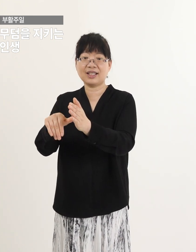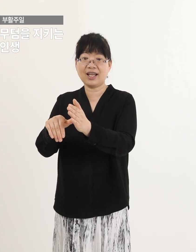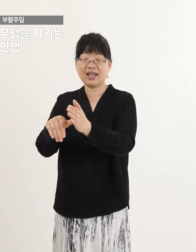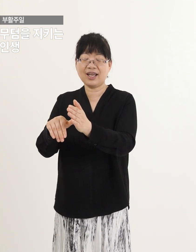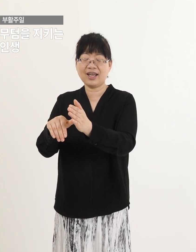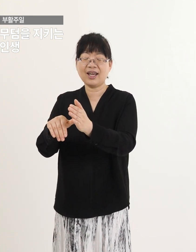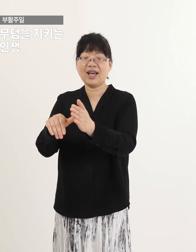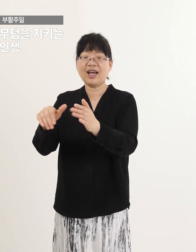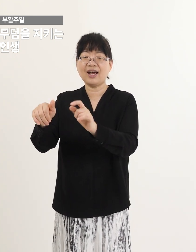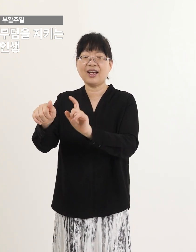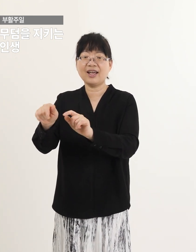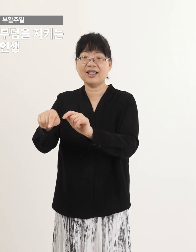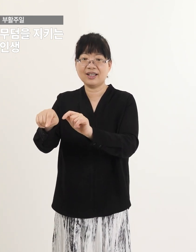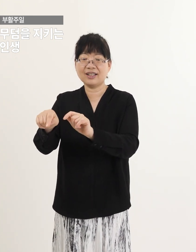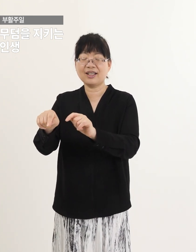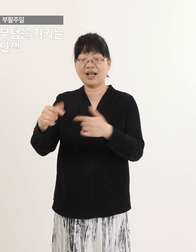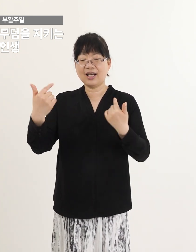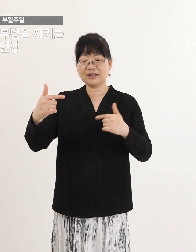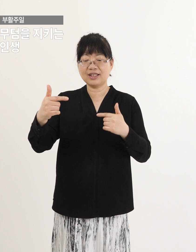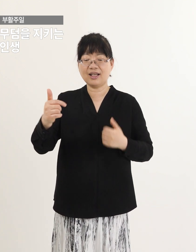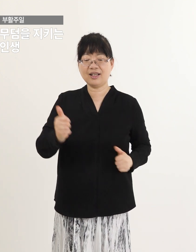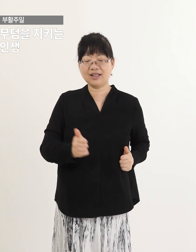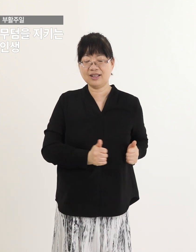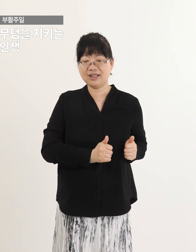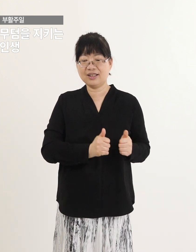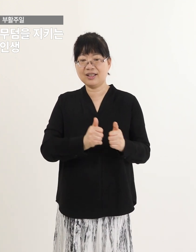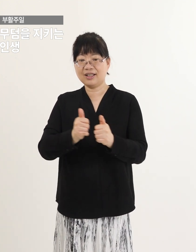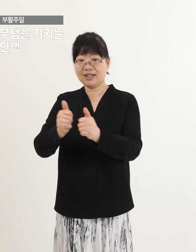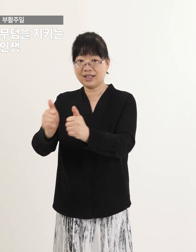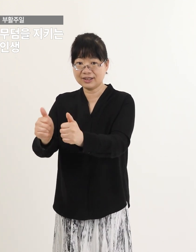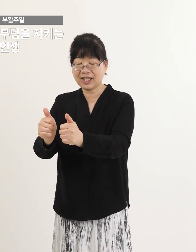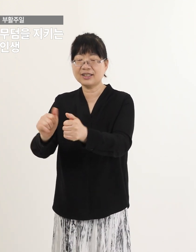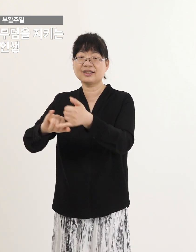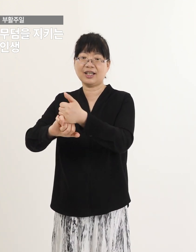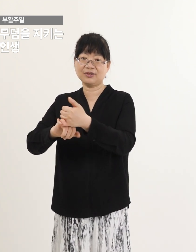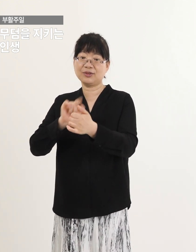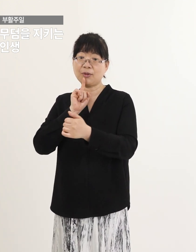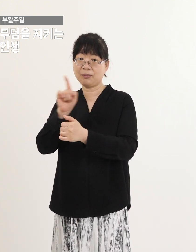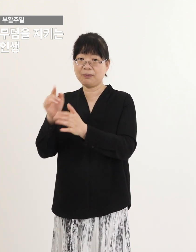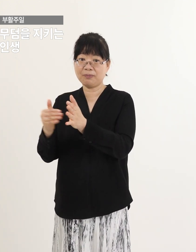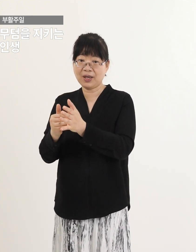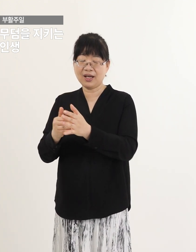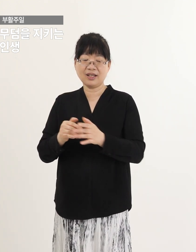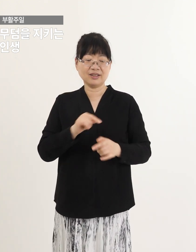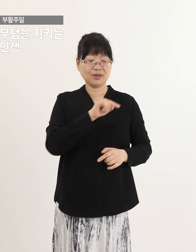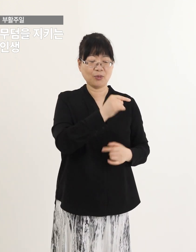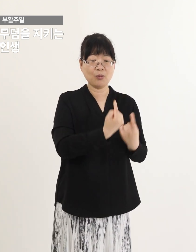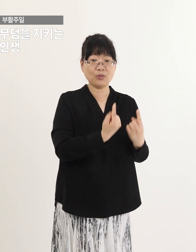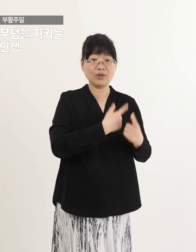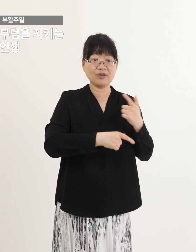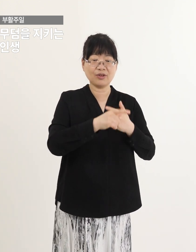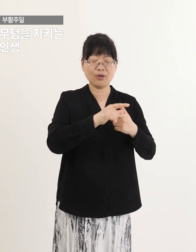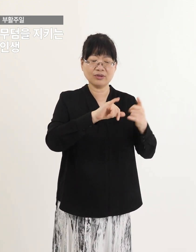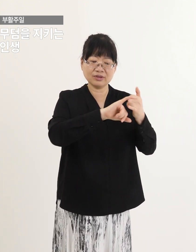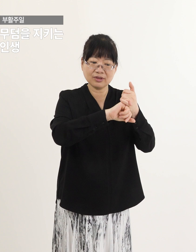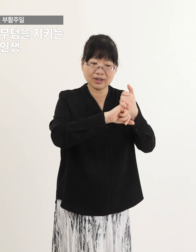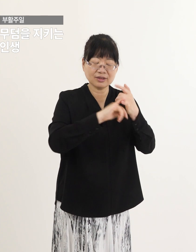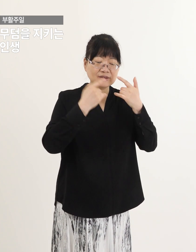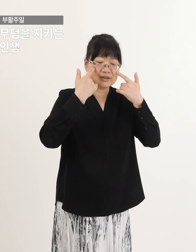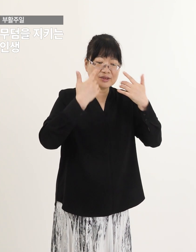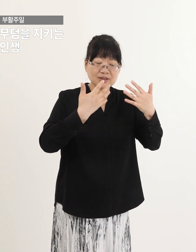항상 함께 하시겠다는 거예요. 예? 이것보다 더 확고한 약속이